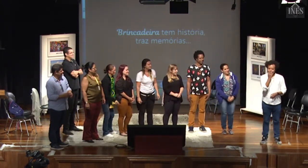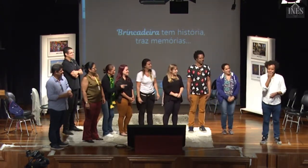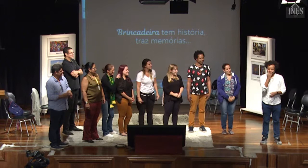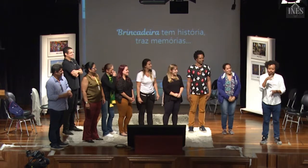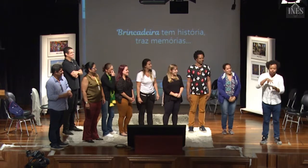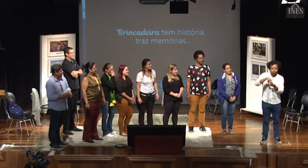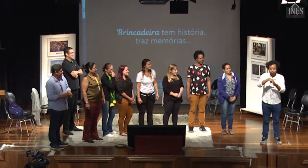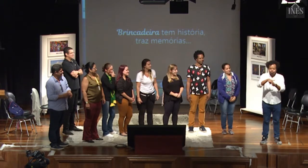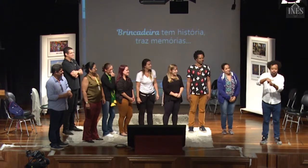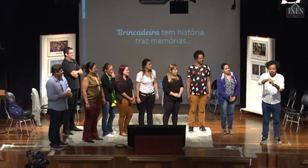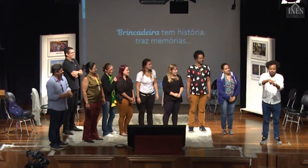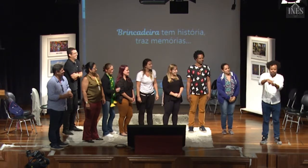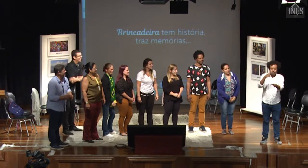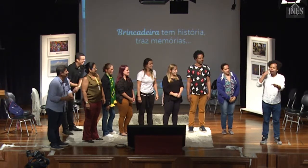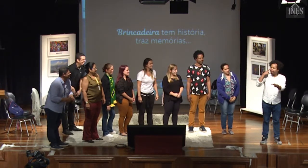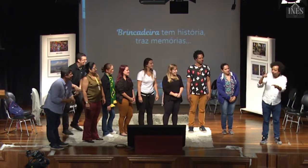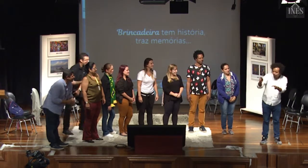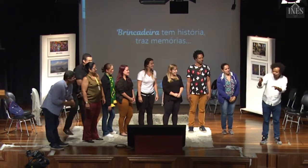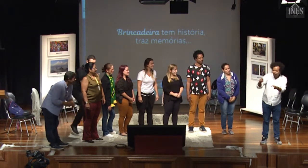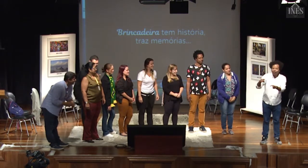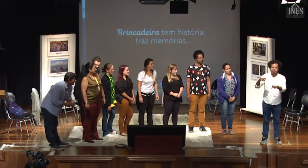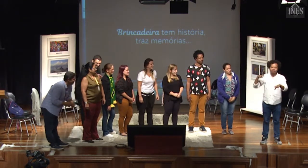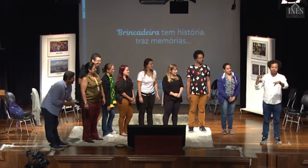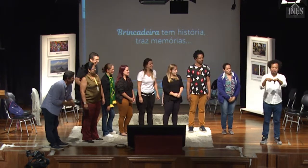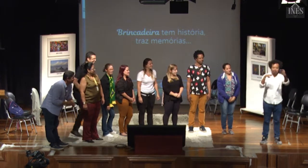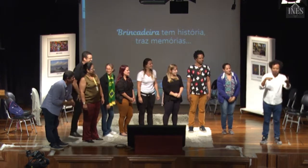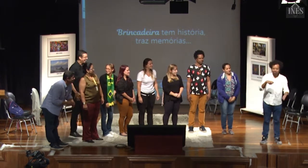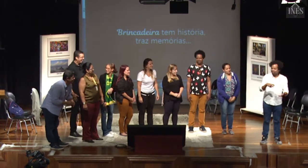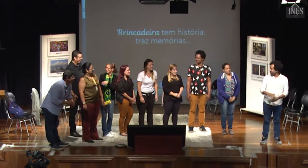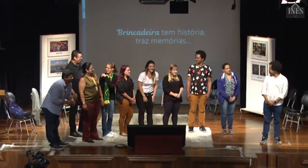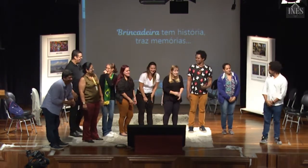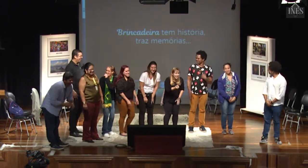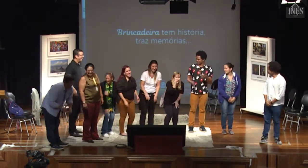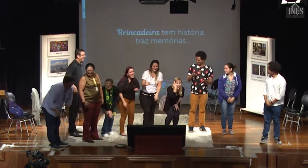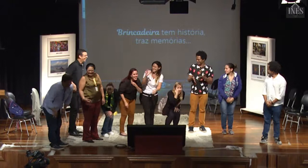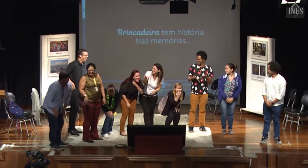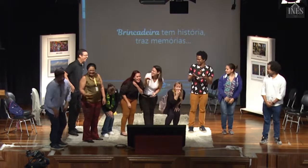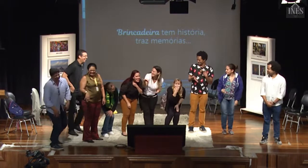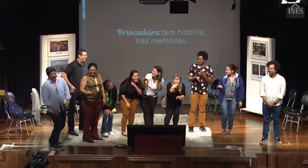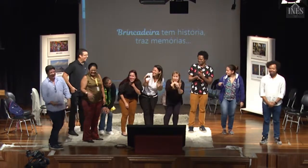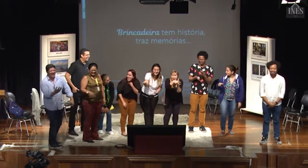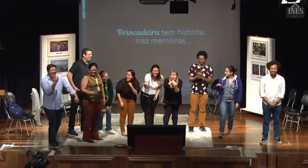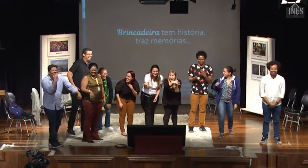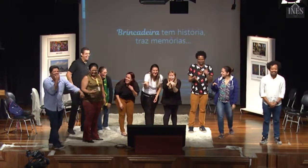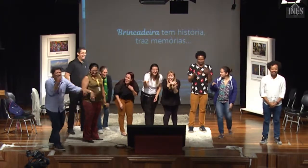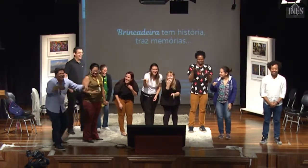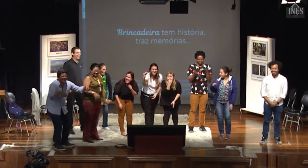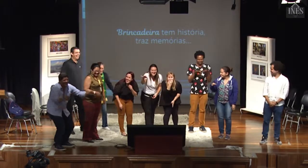O cachorro estava em cima da moto, ele viu uma pessoa, caiu e morreu. O cachorro em cima